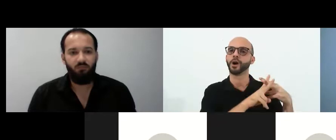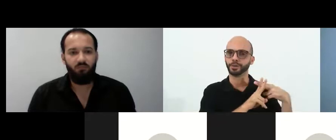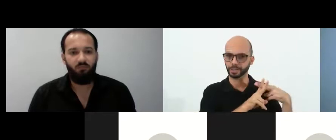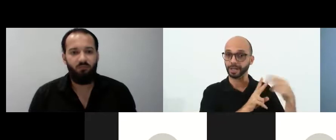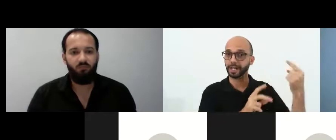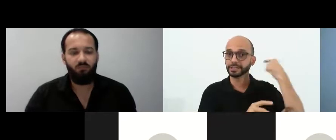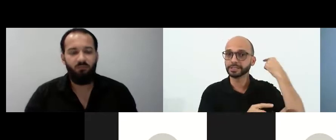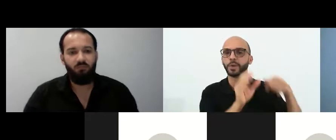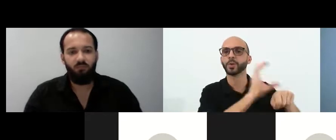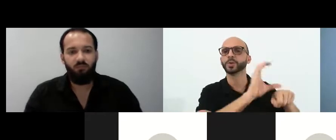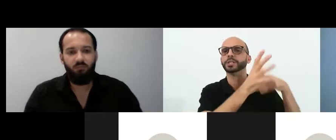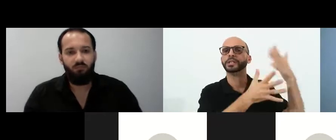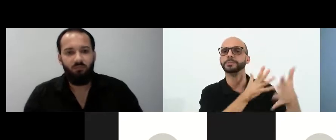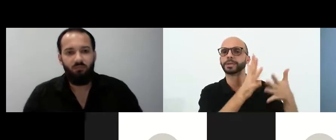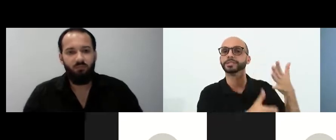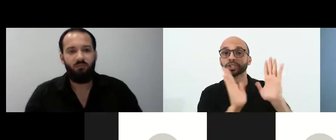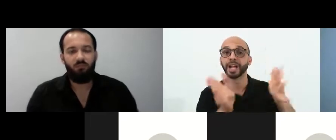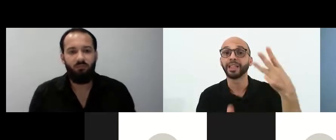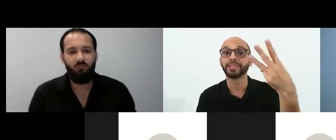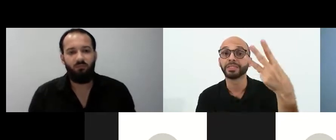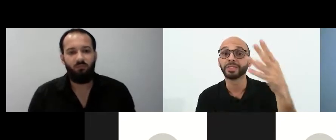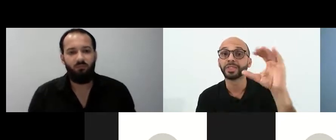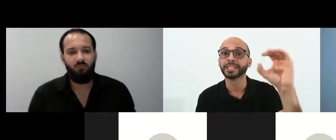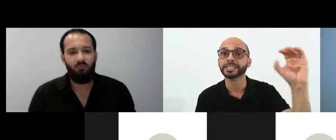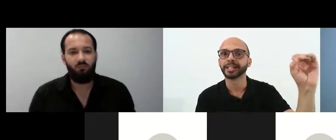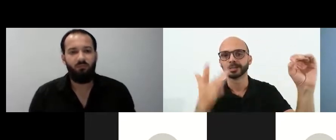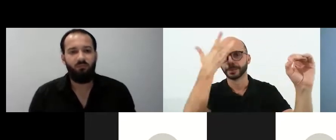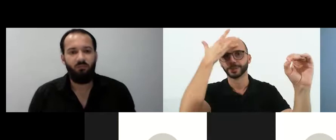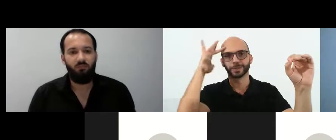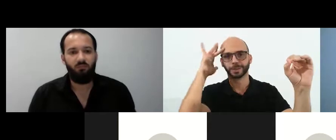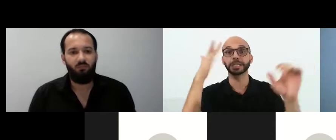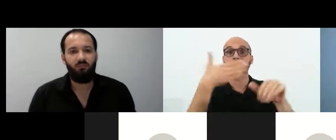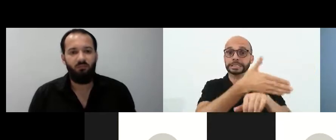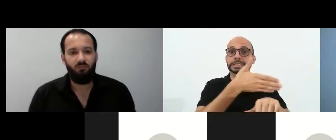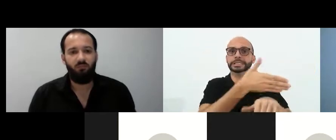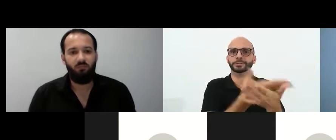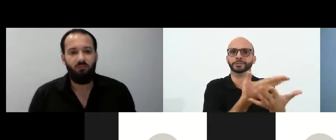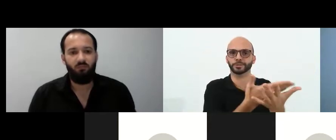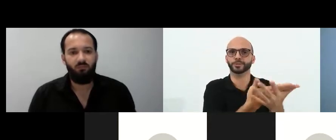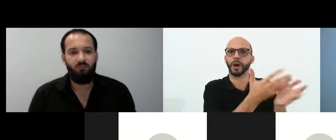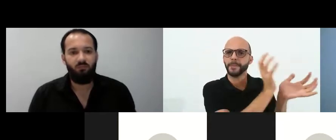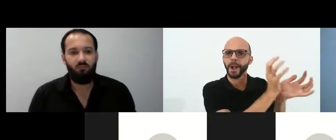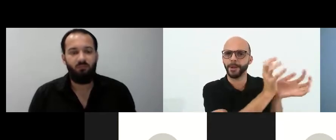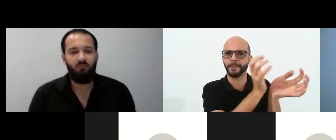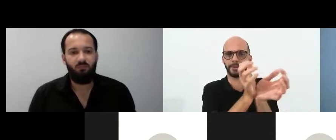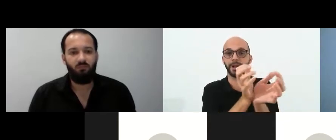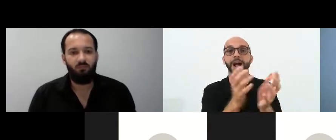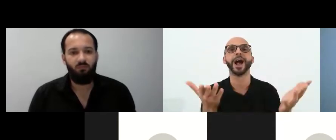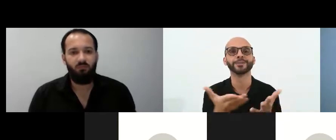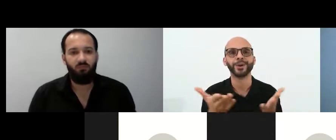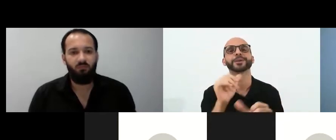Aqui no polo que eu estudei, o curso de Libras, tem 300 pessoas